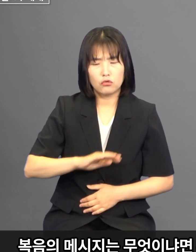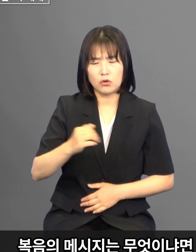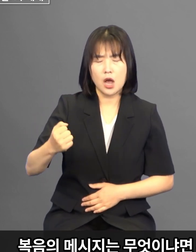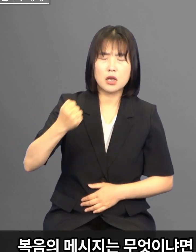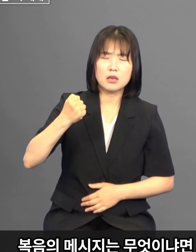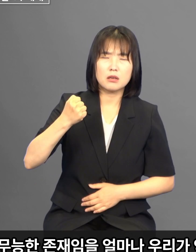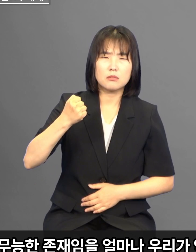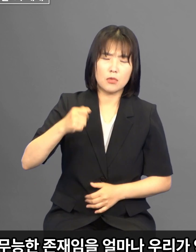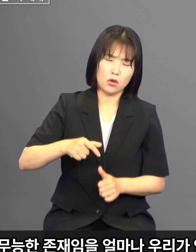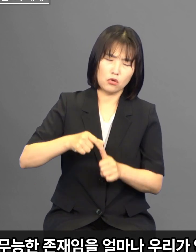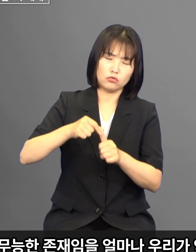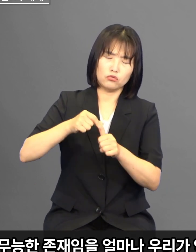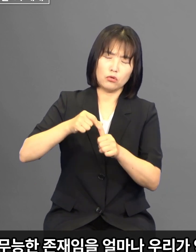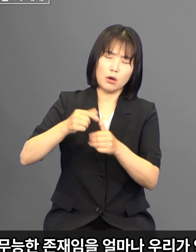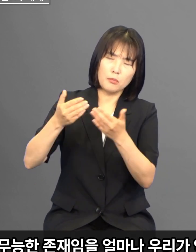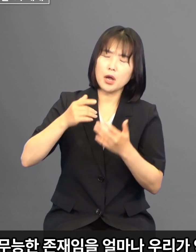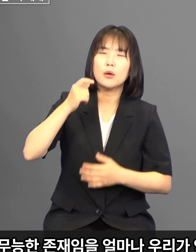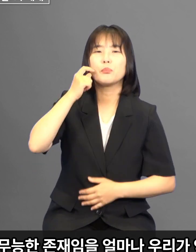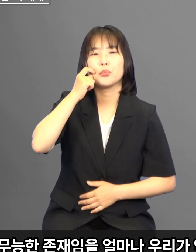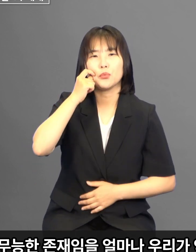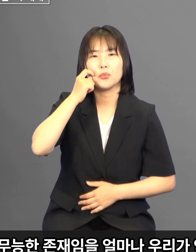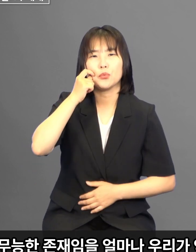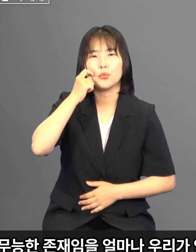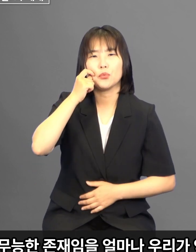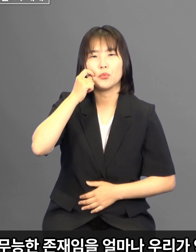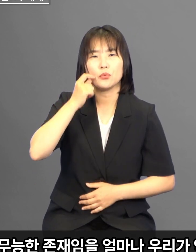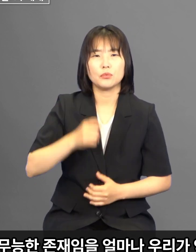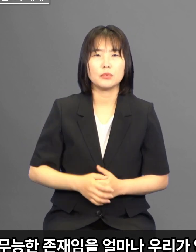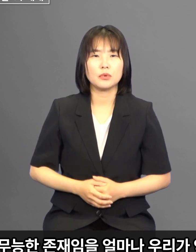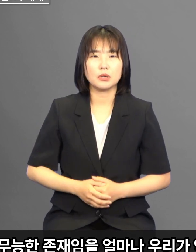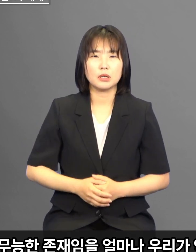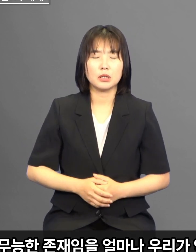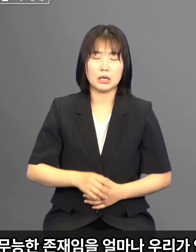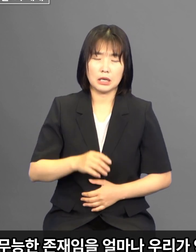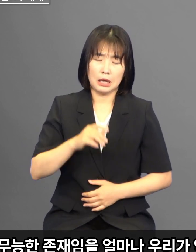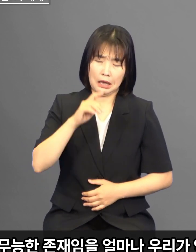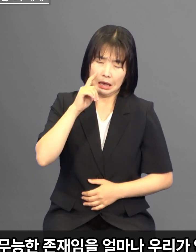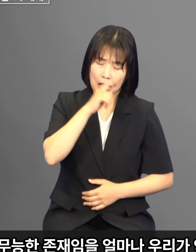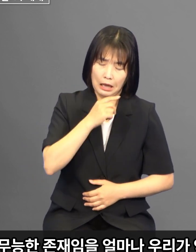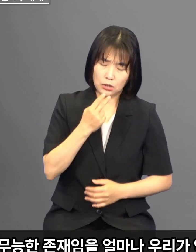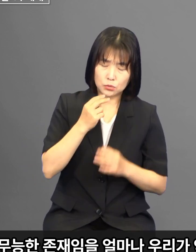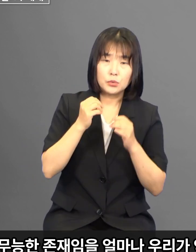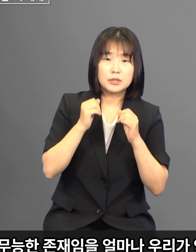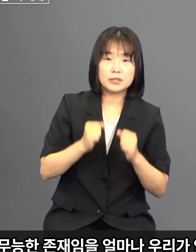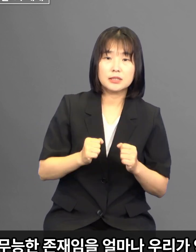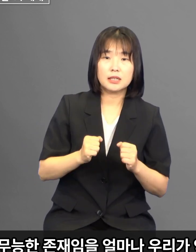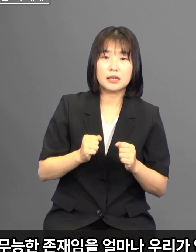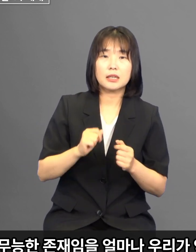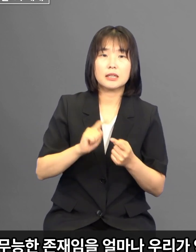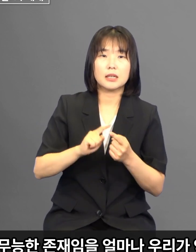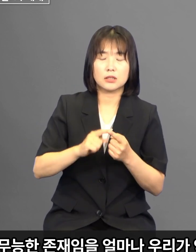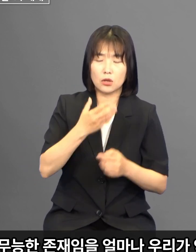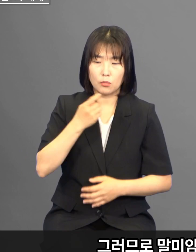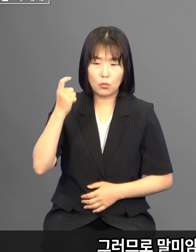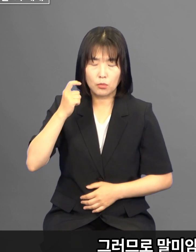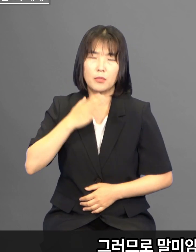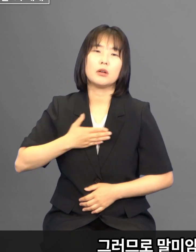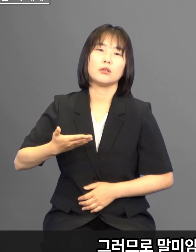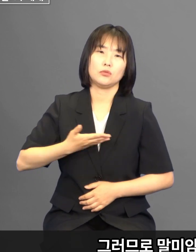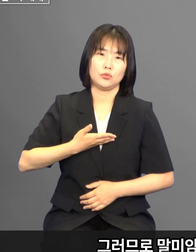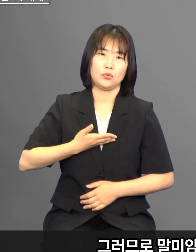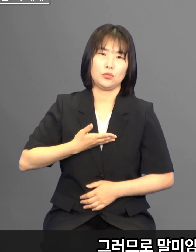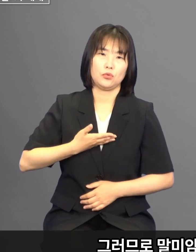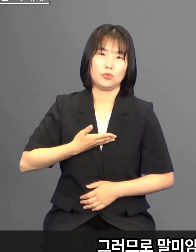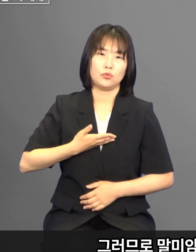전적으로 구원받을 수 없는 무능한 존재임을, 얼마나 우리가 악한 존재인지 그것을 복음은 깨닫게 합니다.